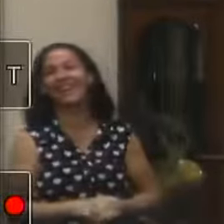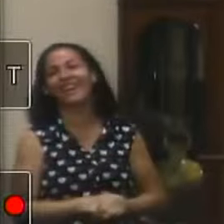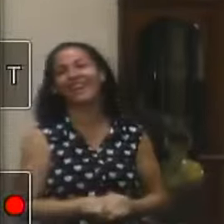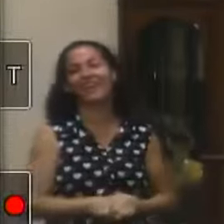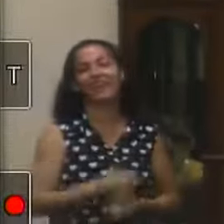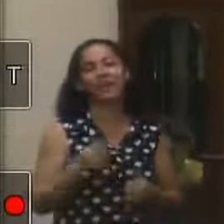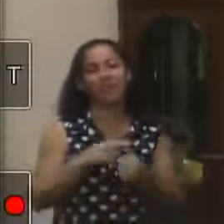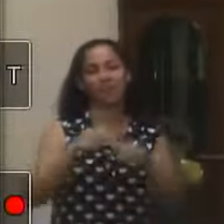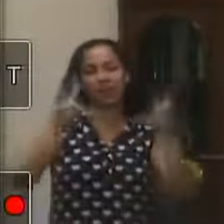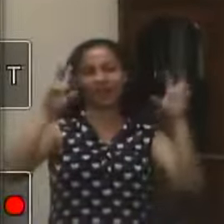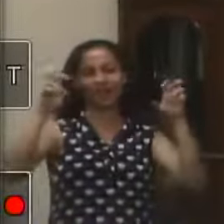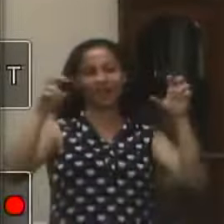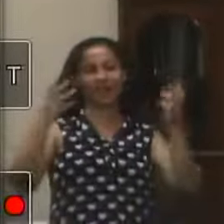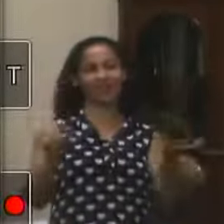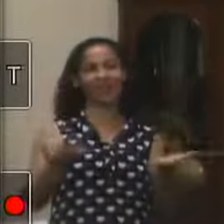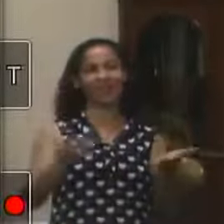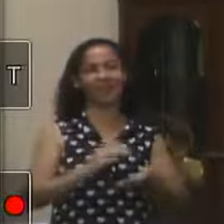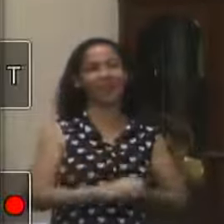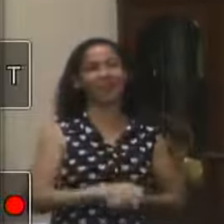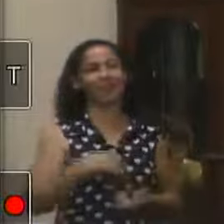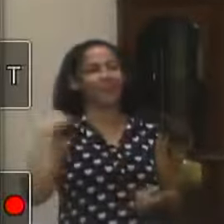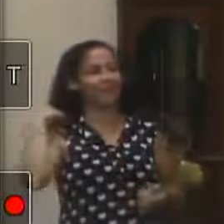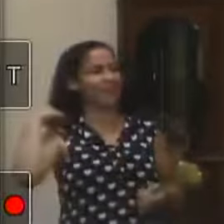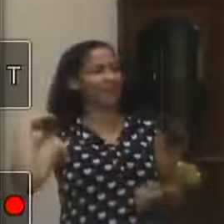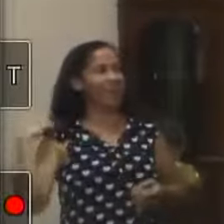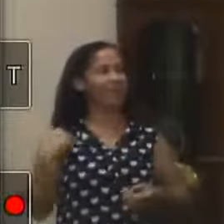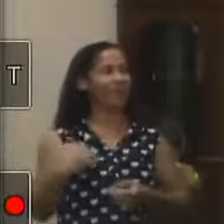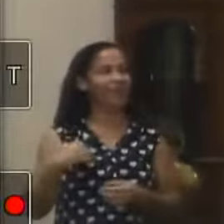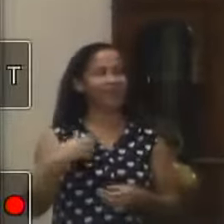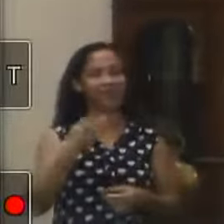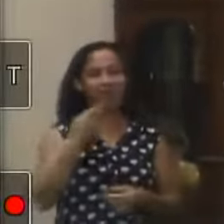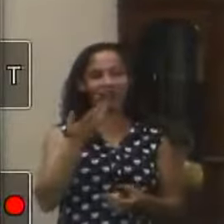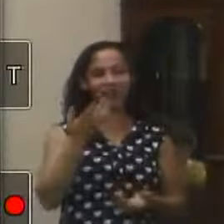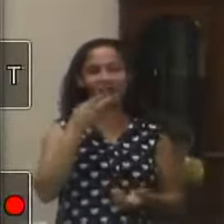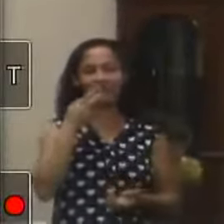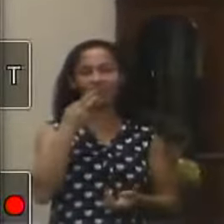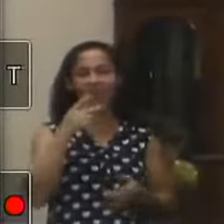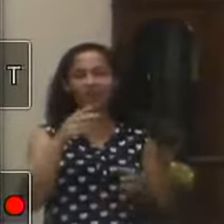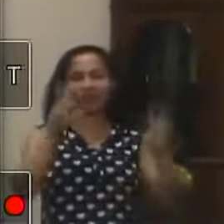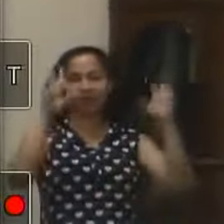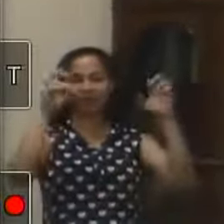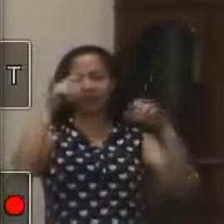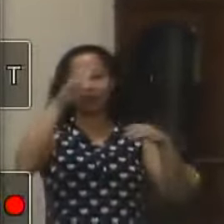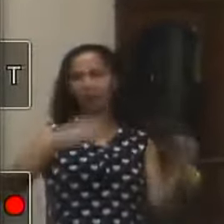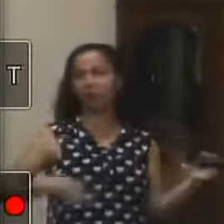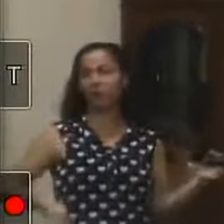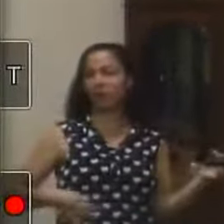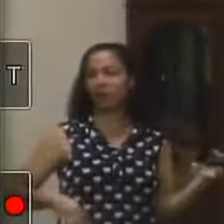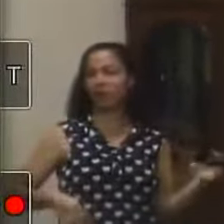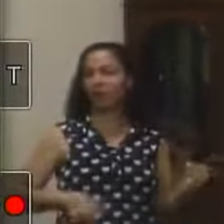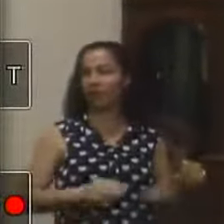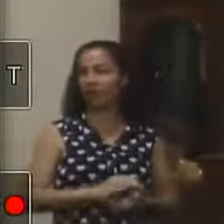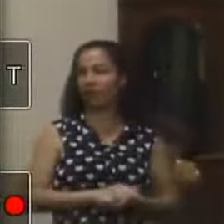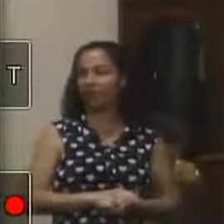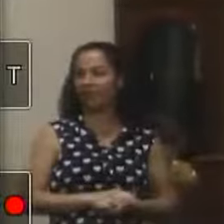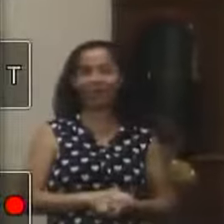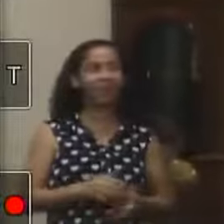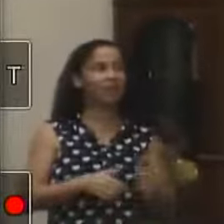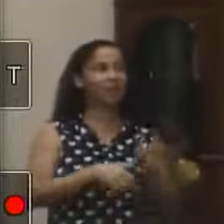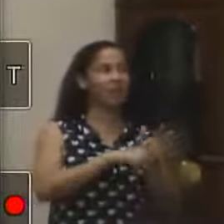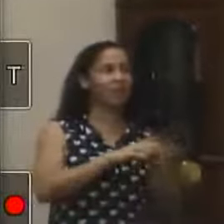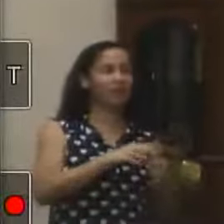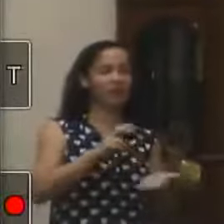Primeiro assunto de hoje, gente, eu queria abordar um tema lá de conservatória. Mais cedo, né, tive